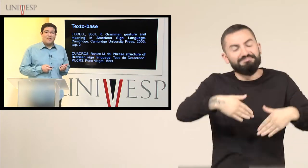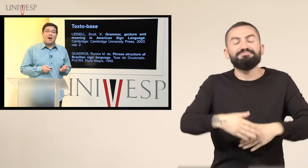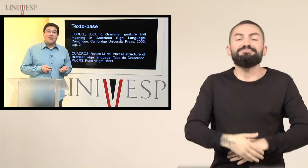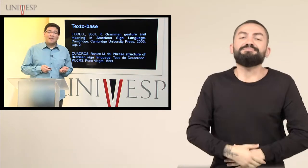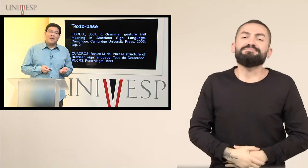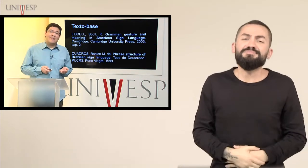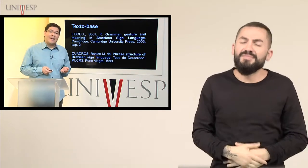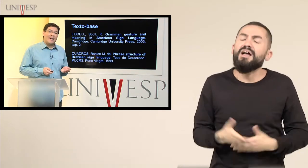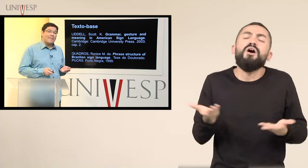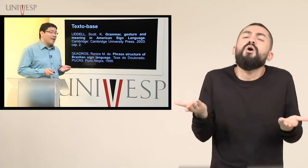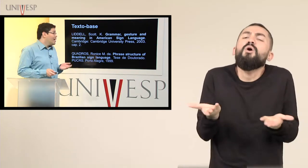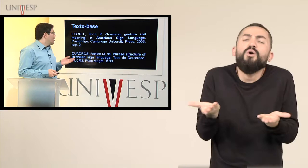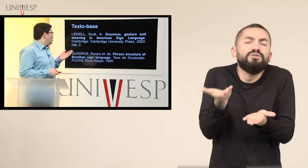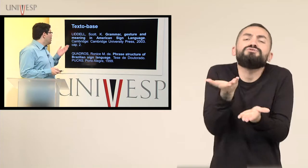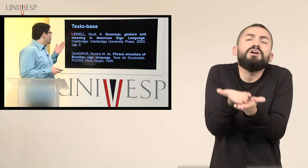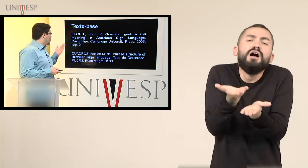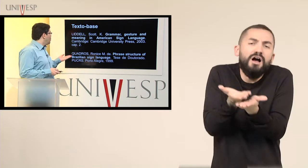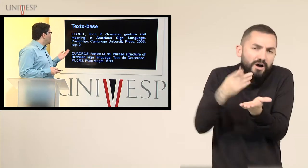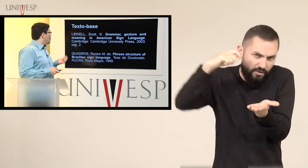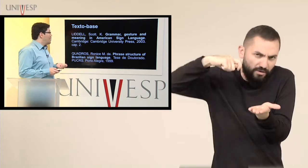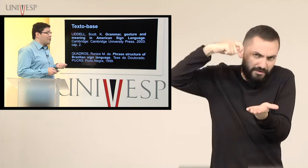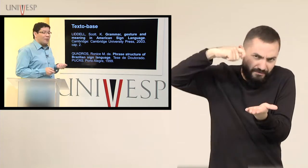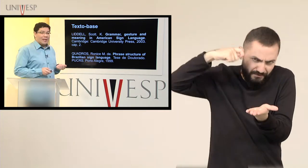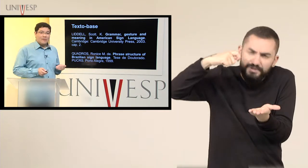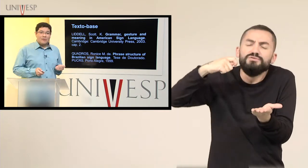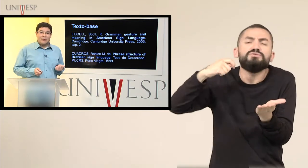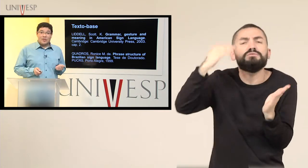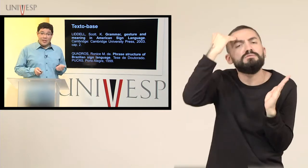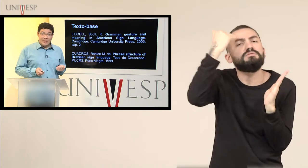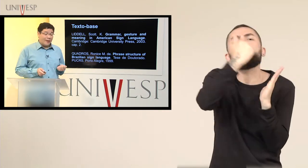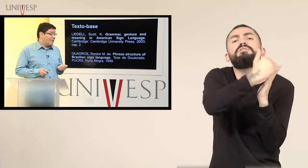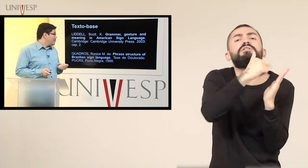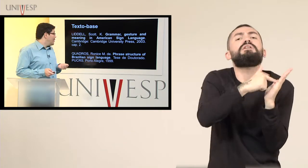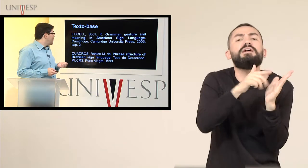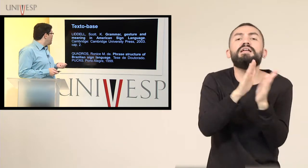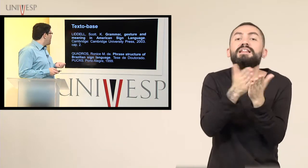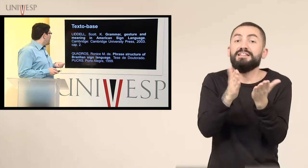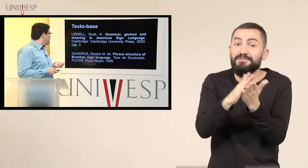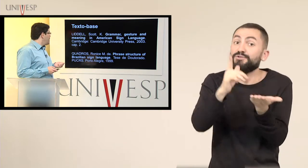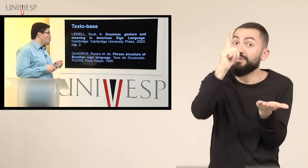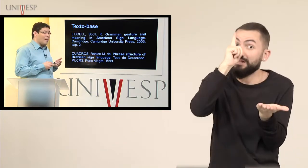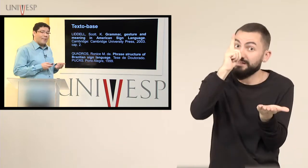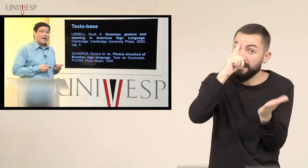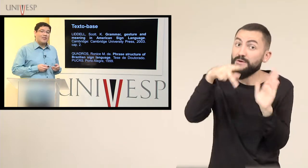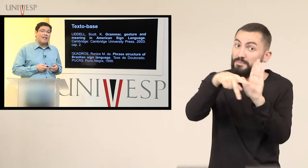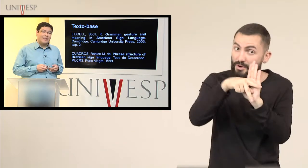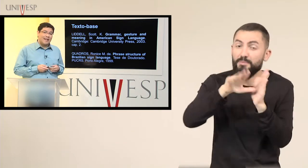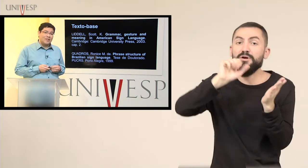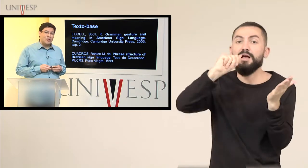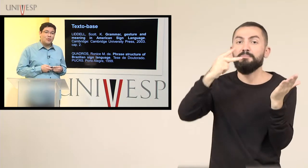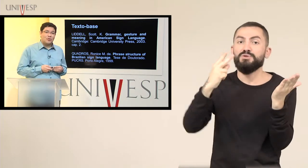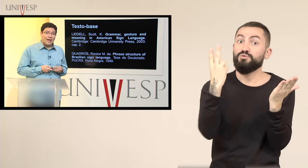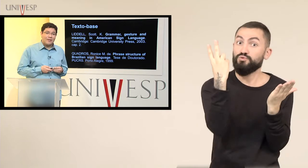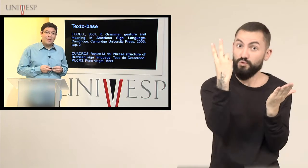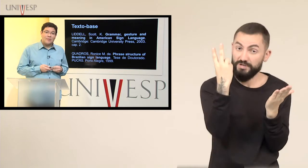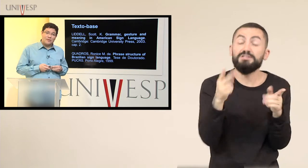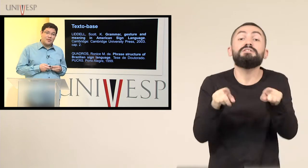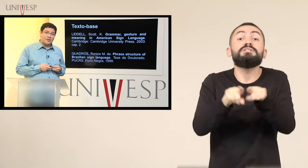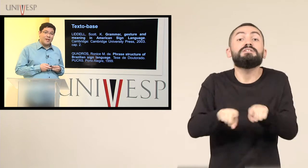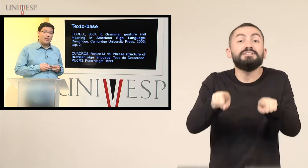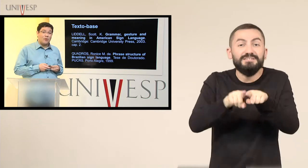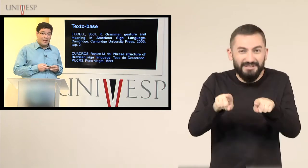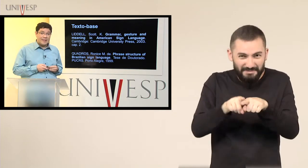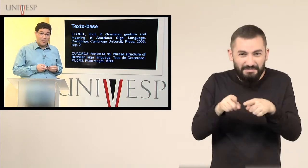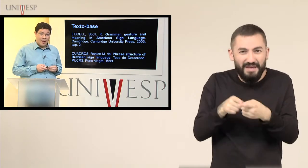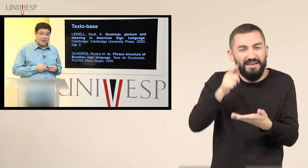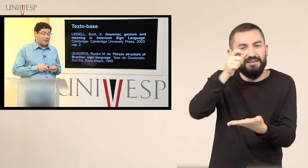Esta videoaula se baseará no segundo capítulo do livro de Liddell e também em uma parte da tese de doutorado da